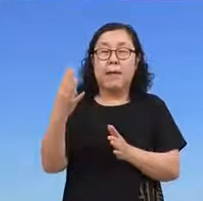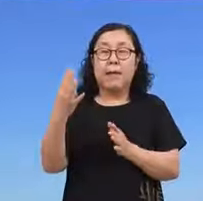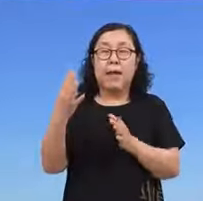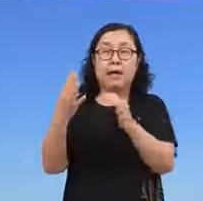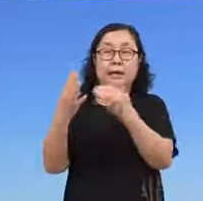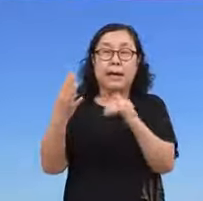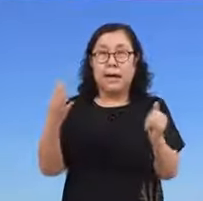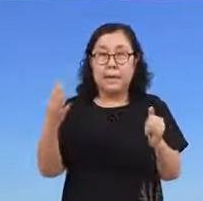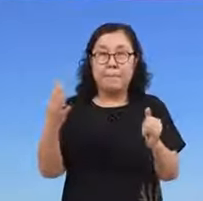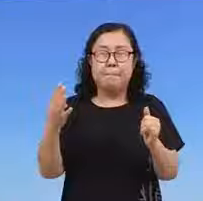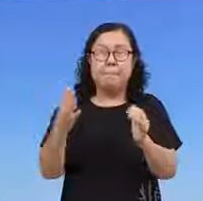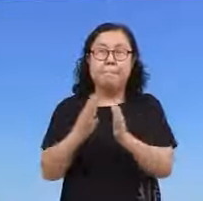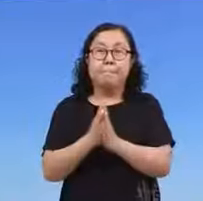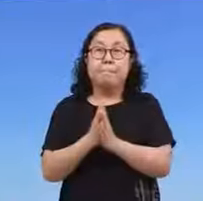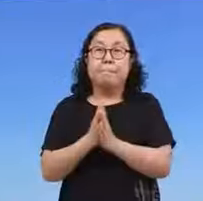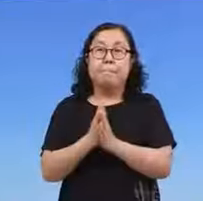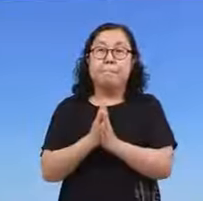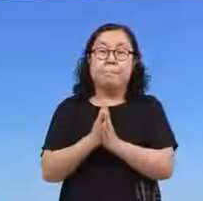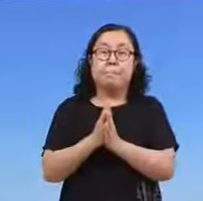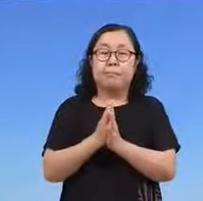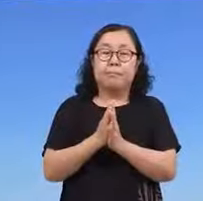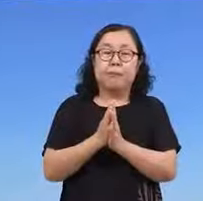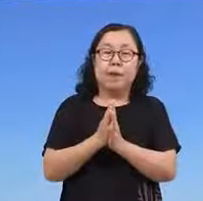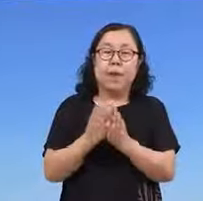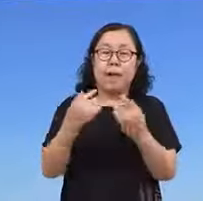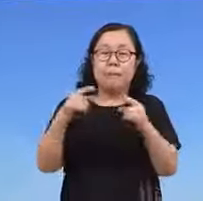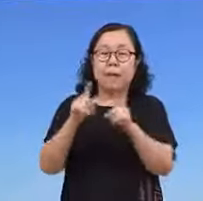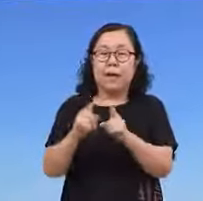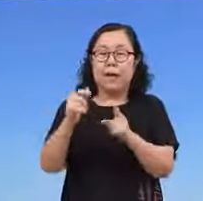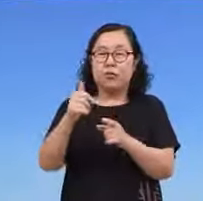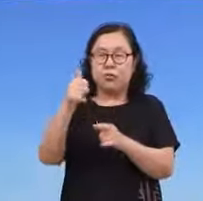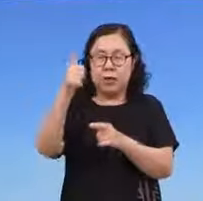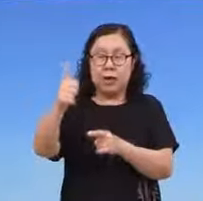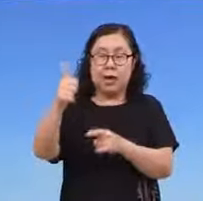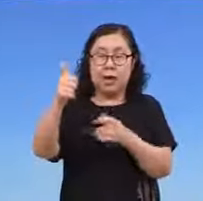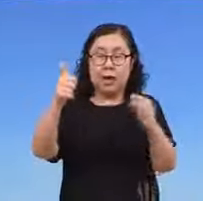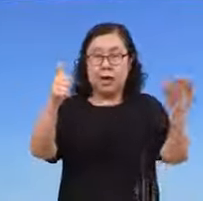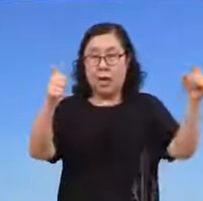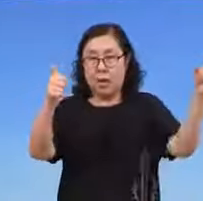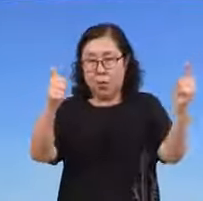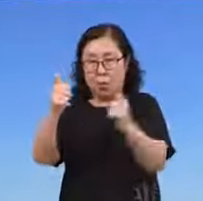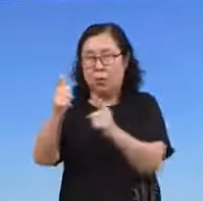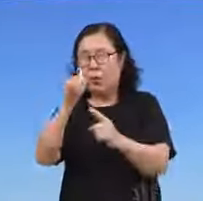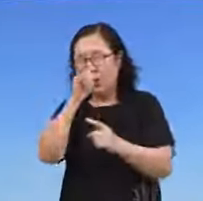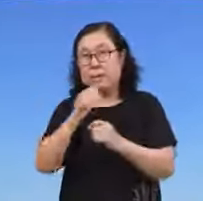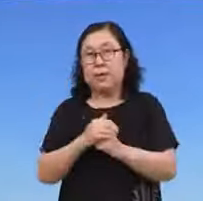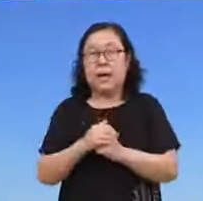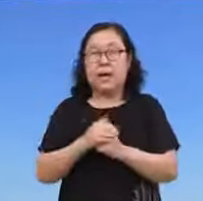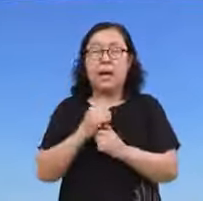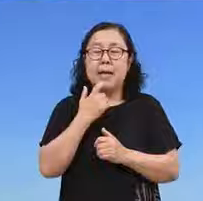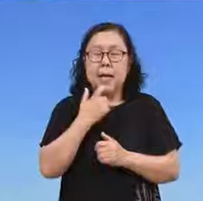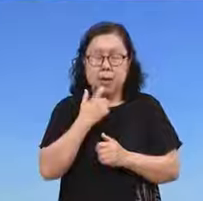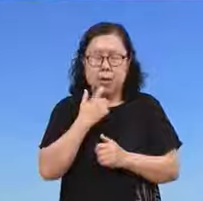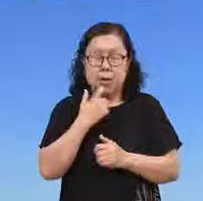주인을 만나려고 오더이다. 야곱이 심히 두렵고 답답하여